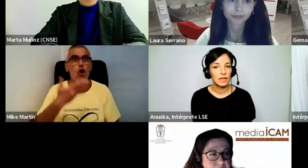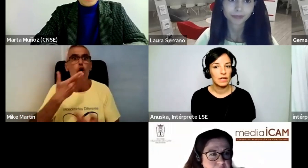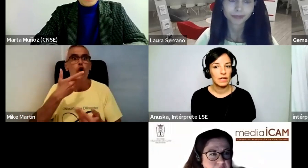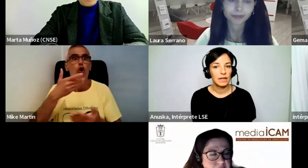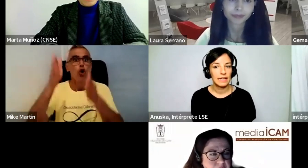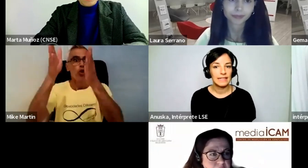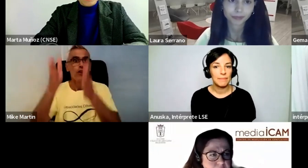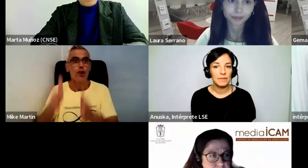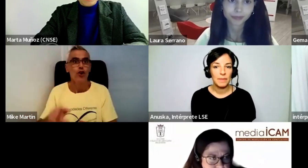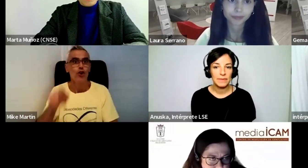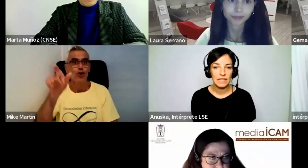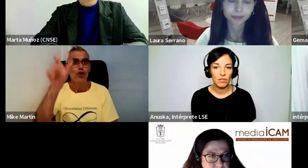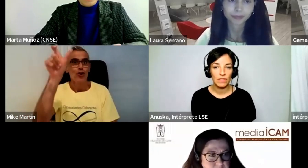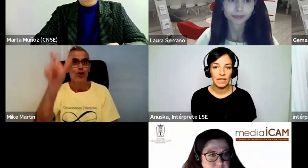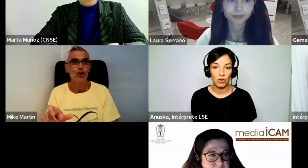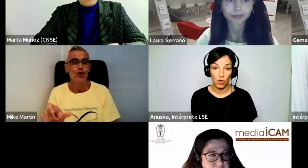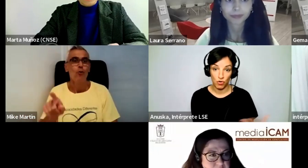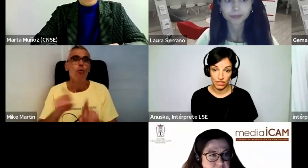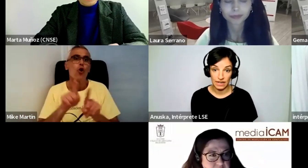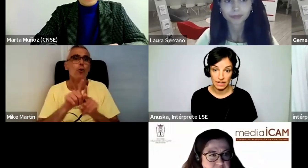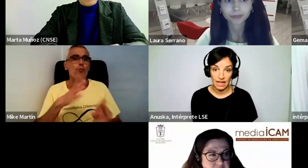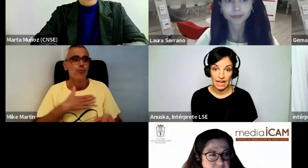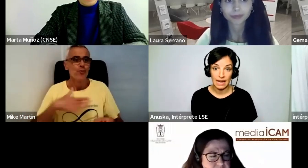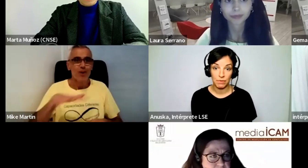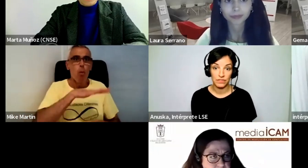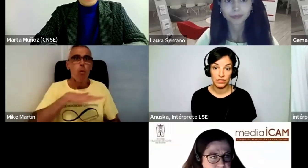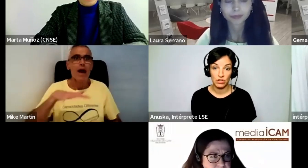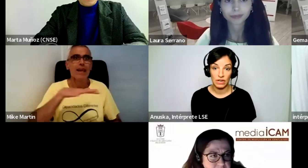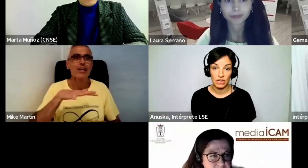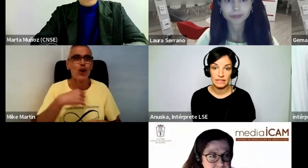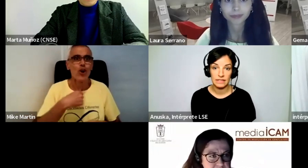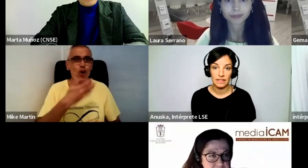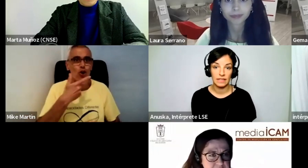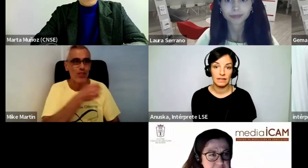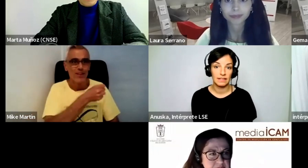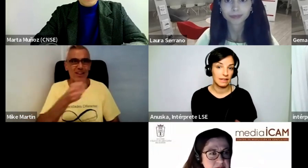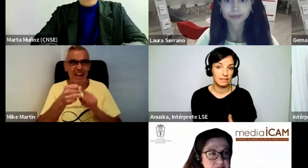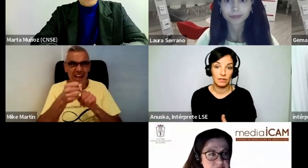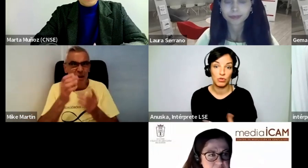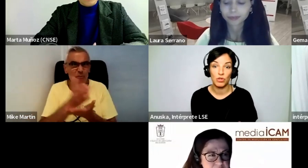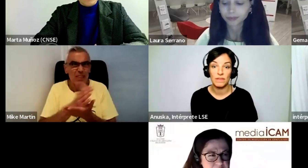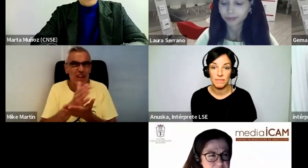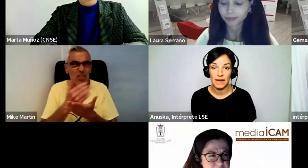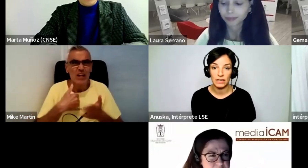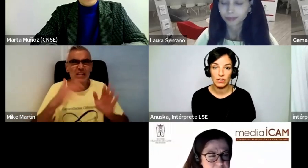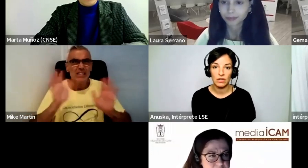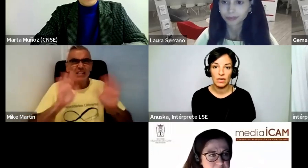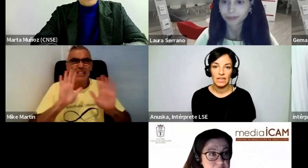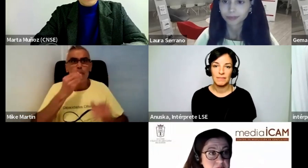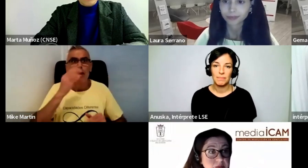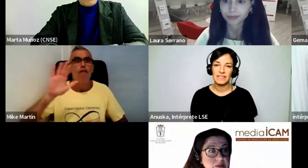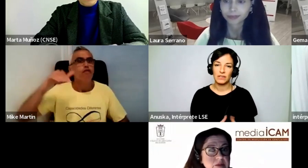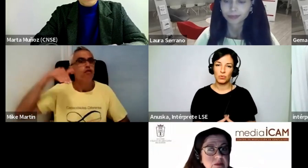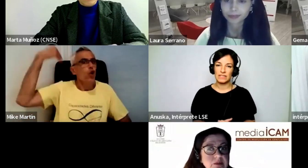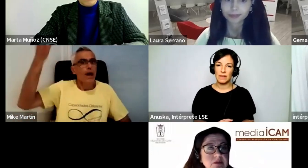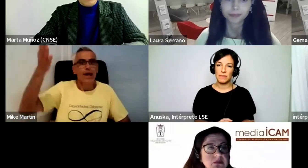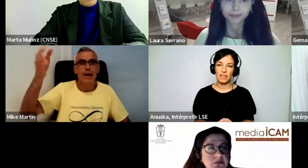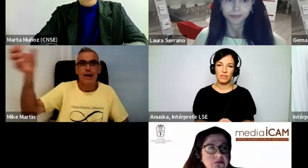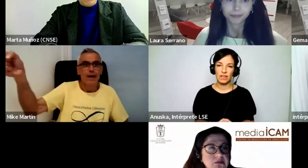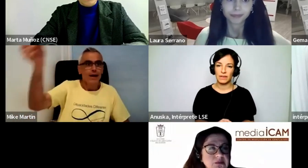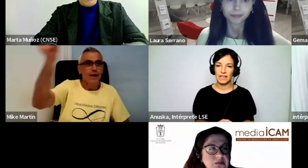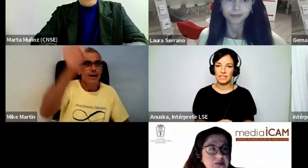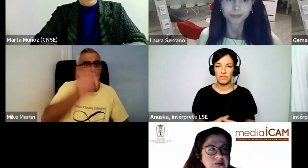mucho. También me ha pasado de conocer a la profesional, es decir, incluso de mi barrio, y pensar, tú